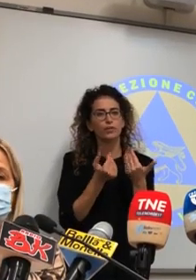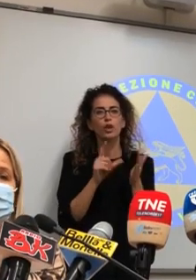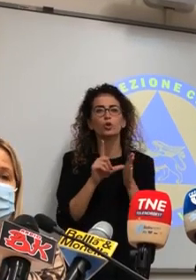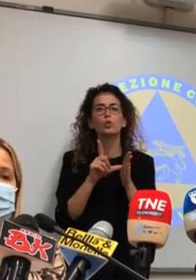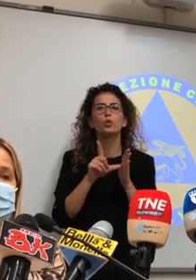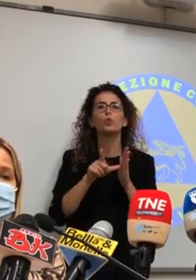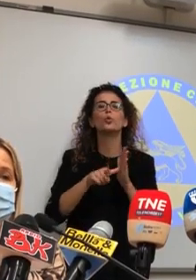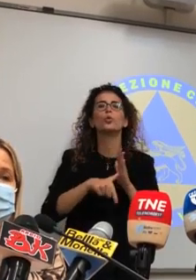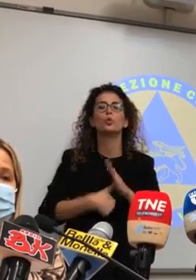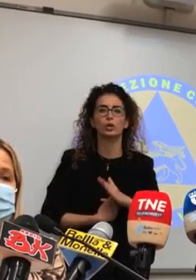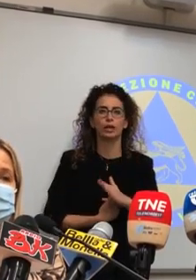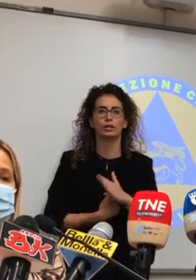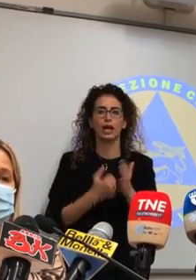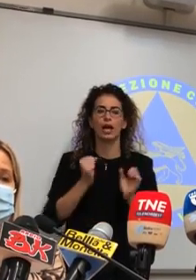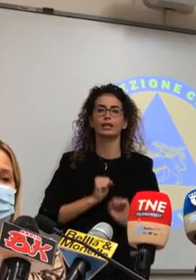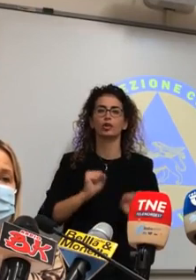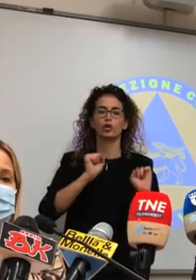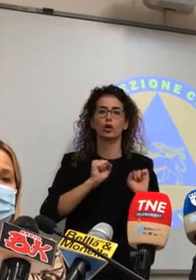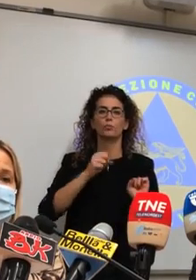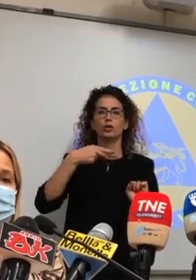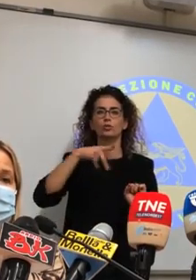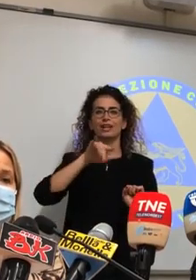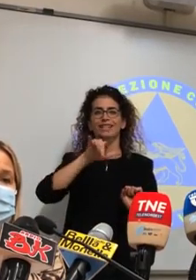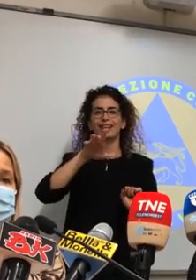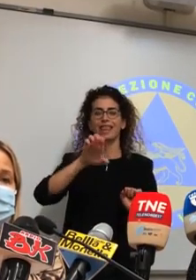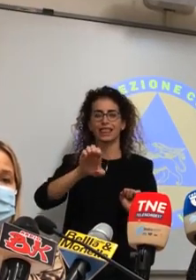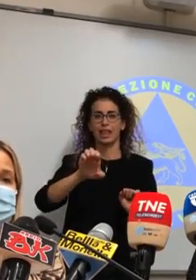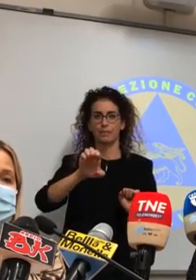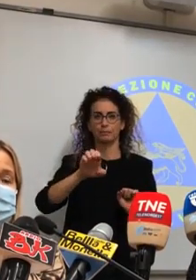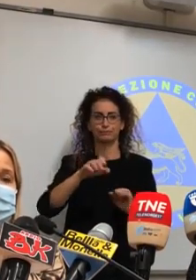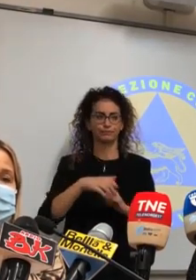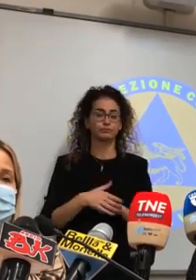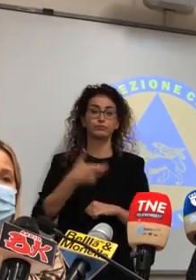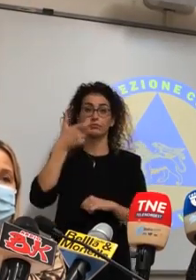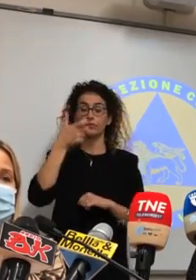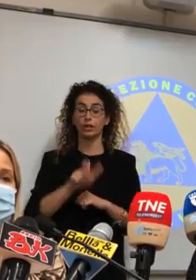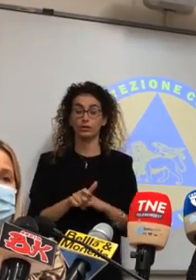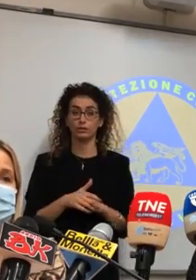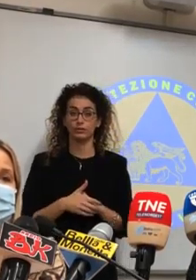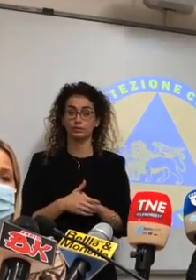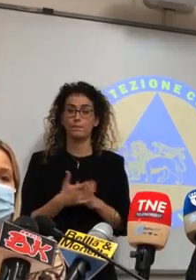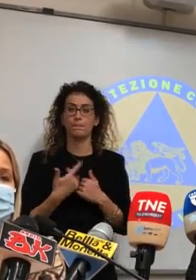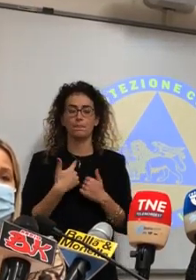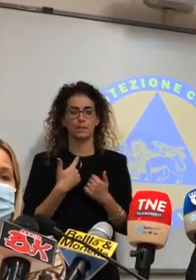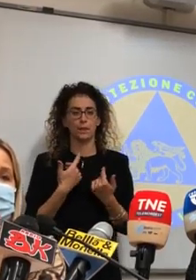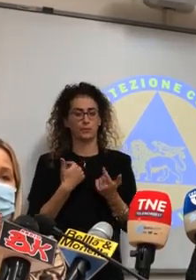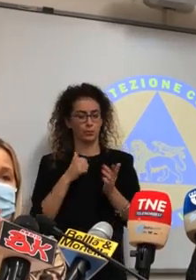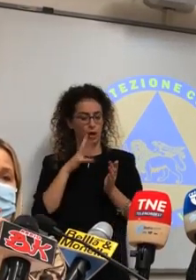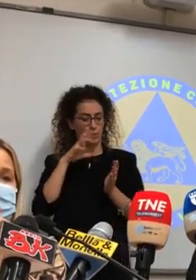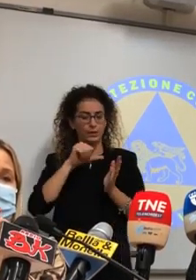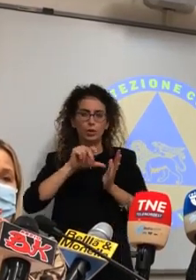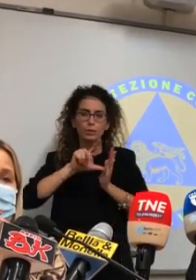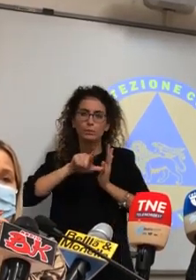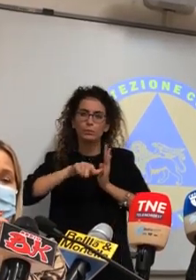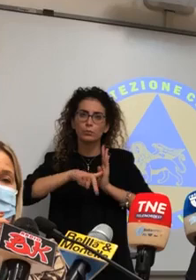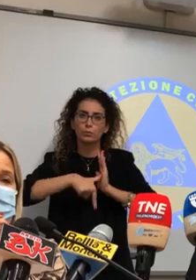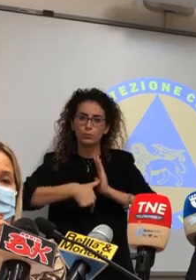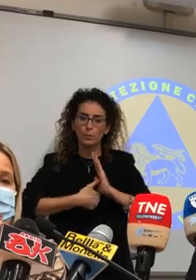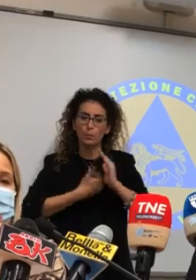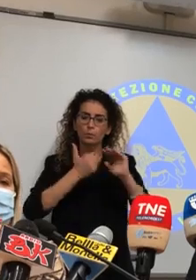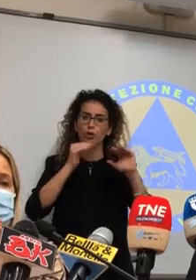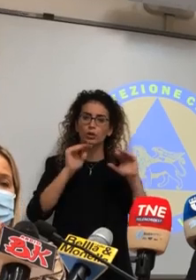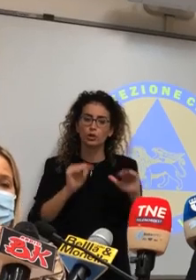durano questi anticorpi neutralizzanti a quel livello, perché è solo attraverso la valutazione della durata della